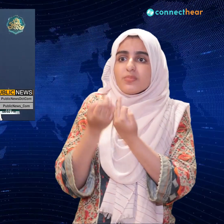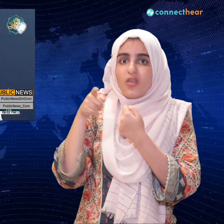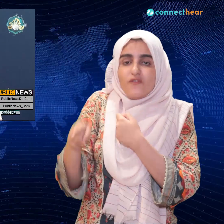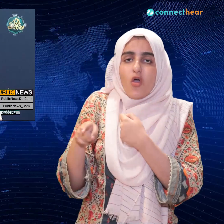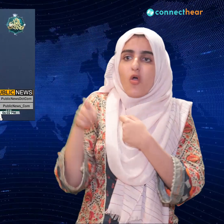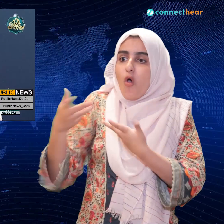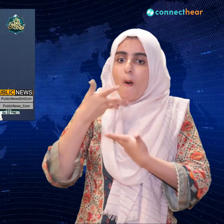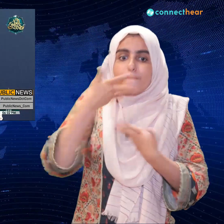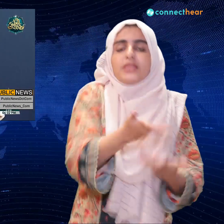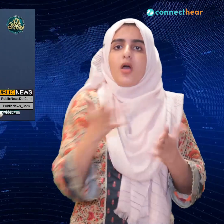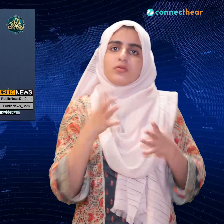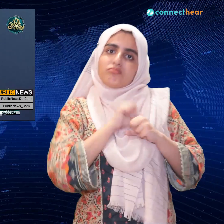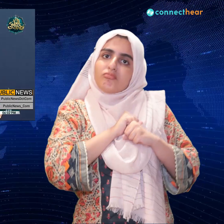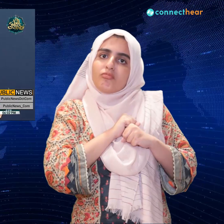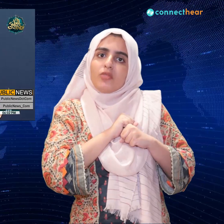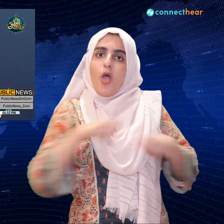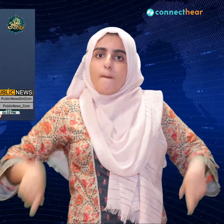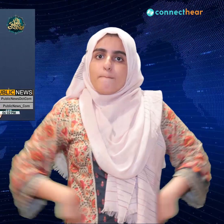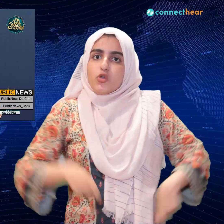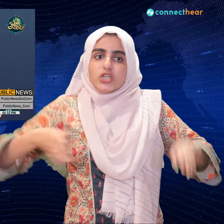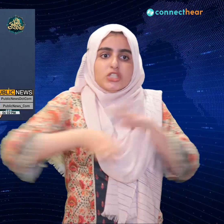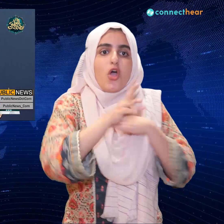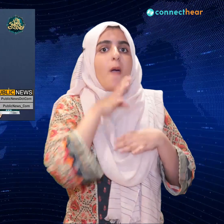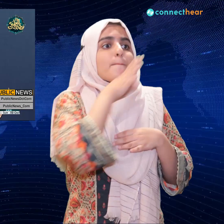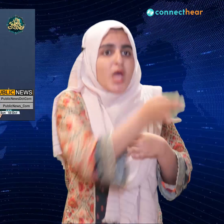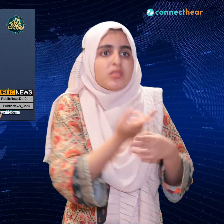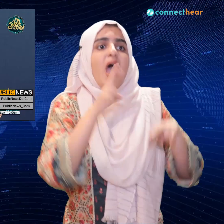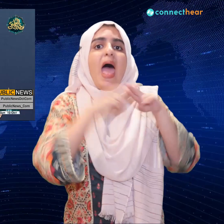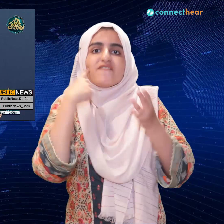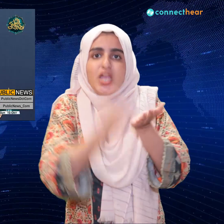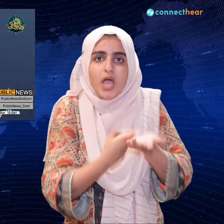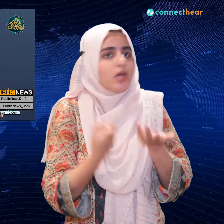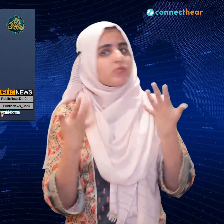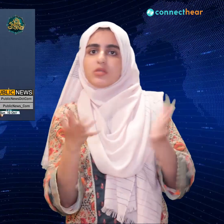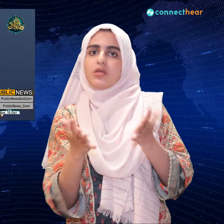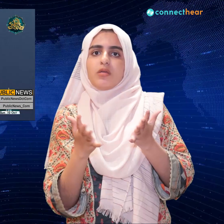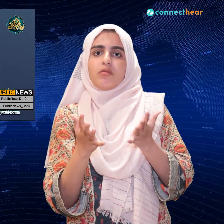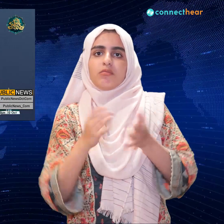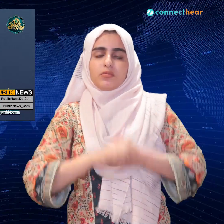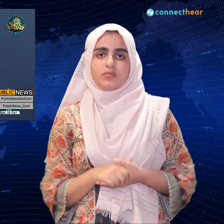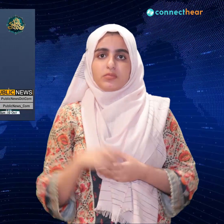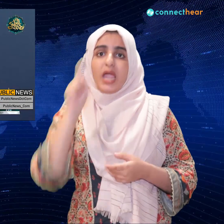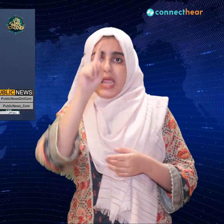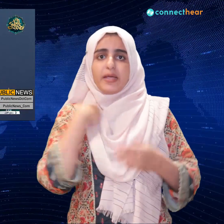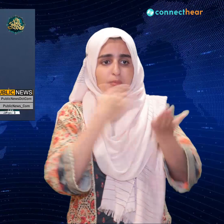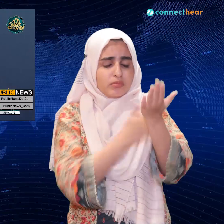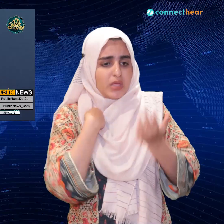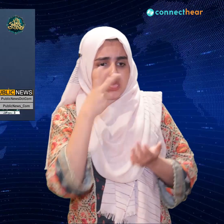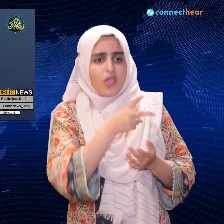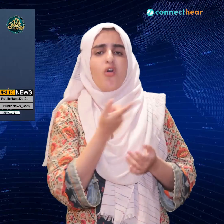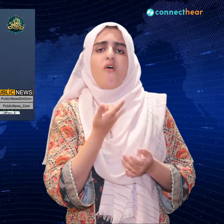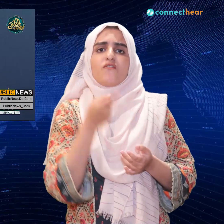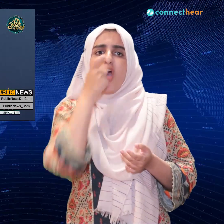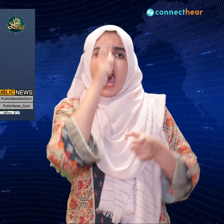کیا ہے. ایک بڑا ریپ کیس ہوا، میں خود فالو کر رہا تھا اس کو. میں نے آئی جی سے پوچھا کیوں